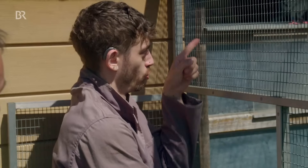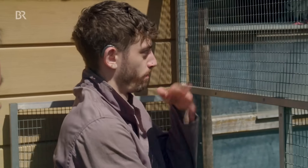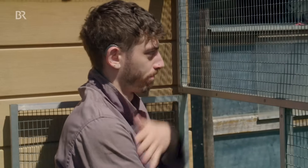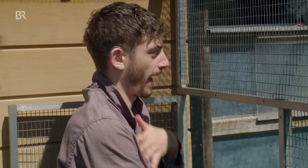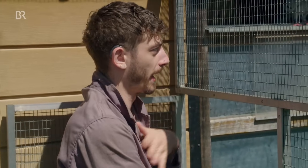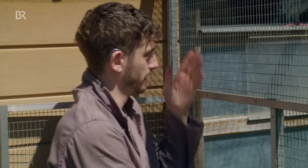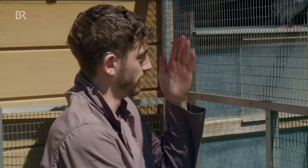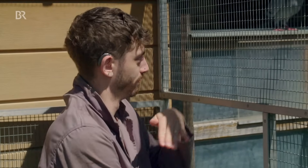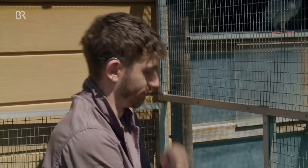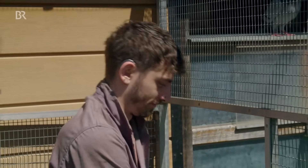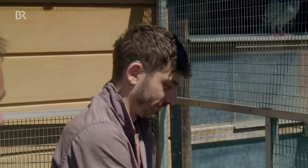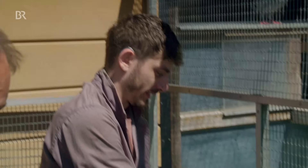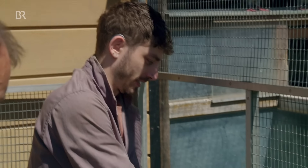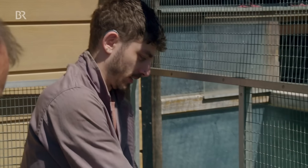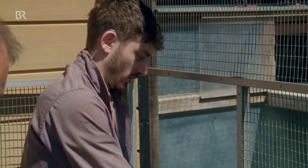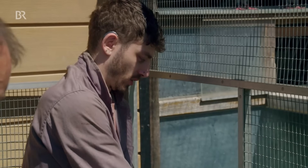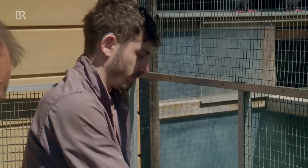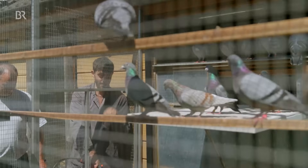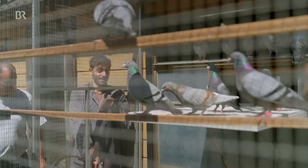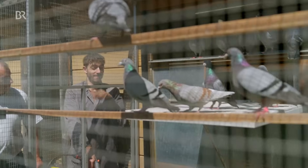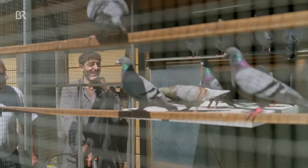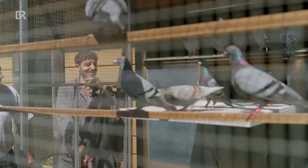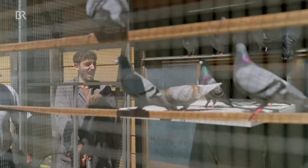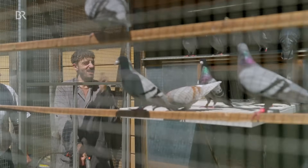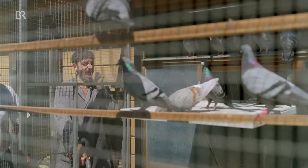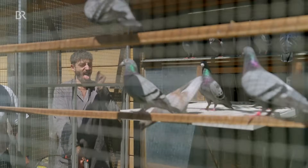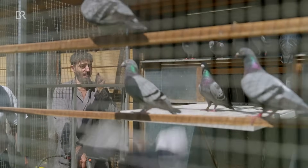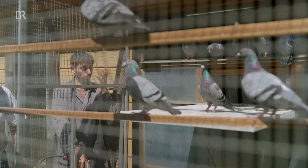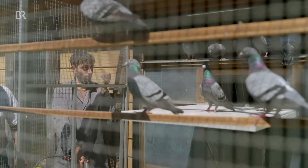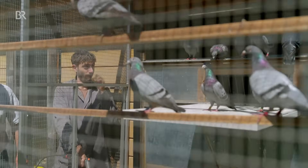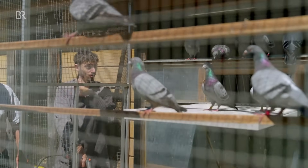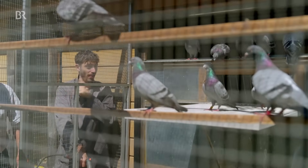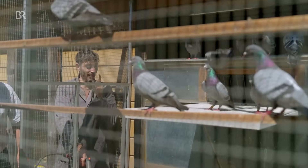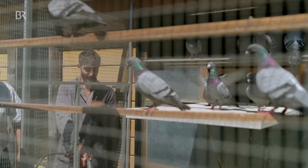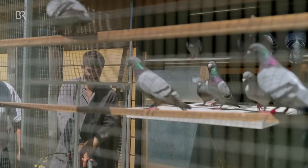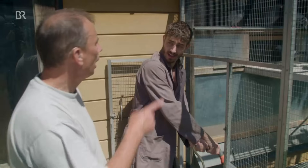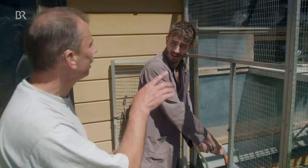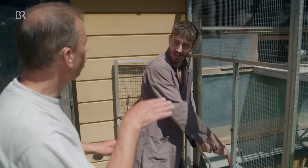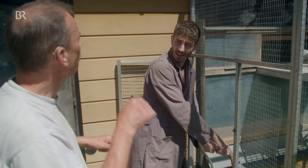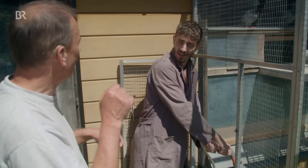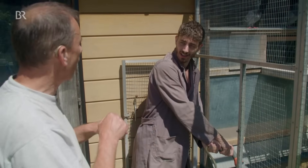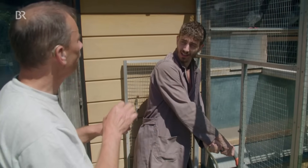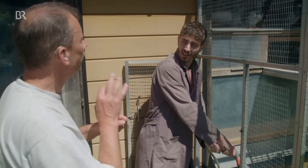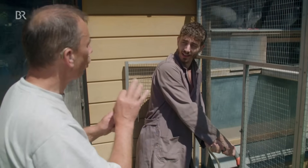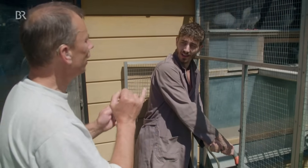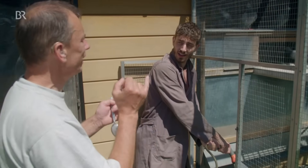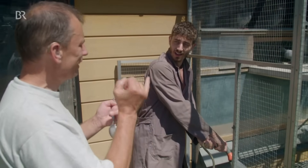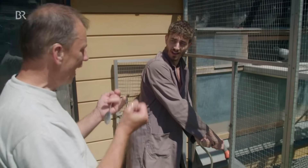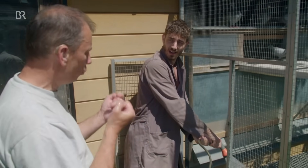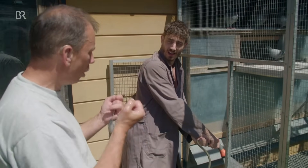Na kommt, baden. Aber das Wasser ist echt kalt. Haltet ihr das aus? Ja, die gehen von